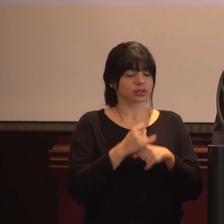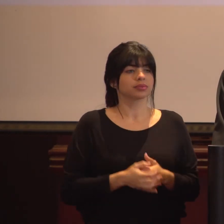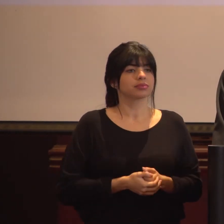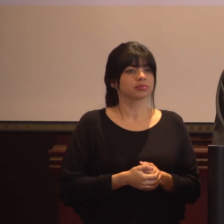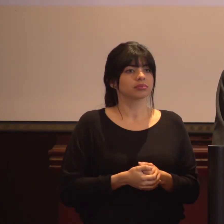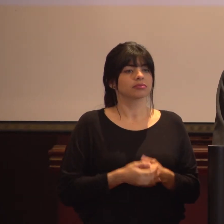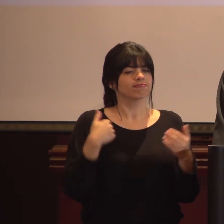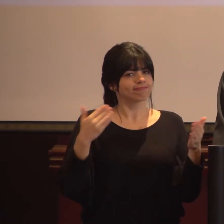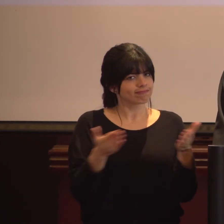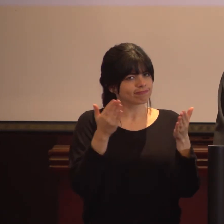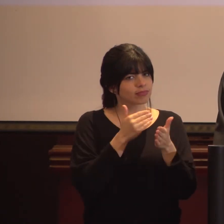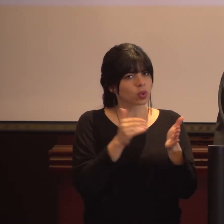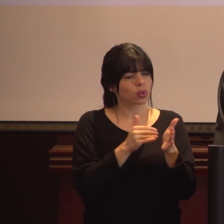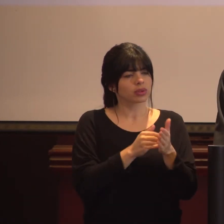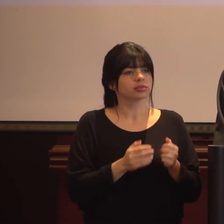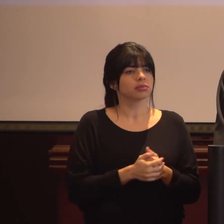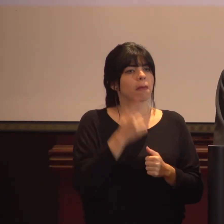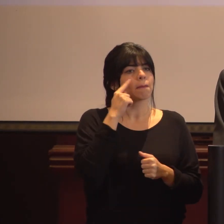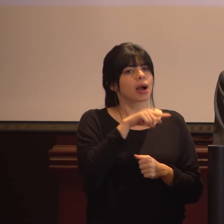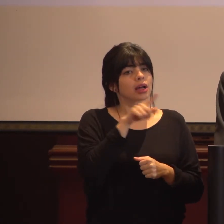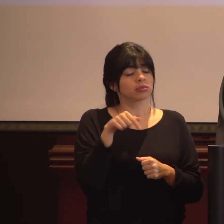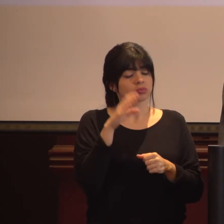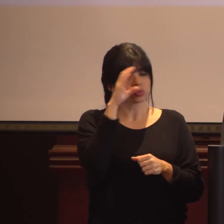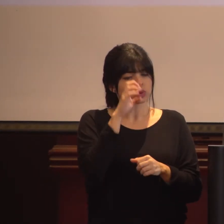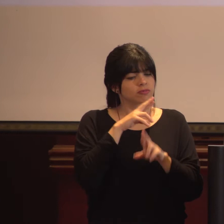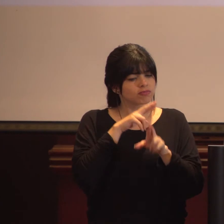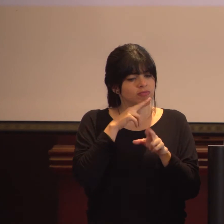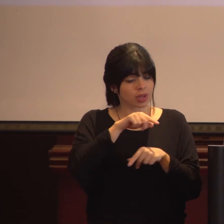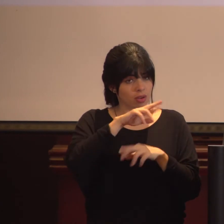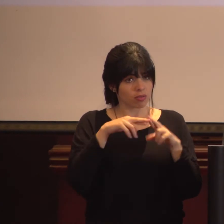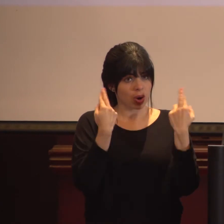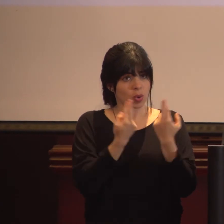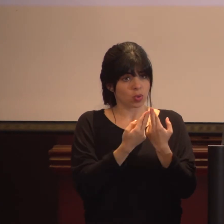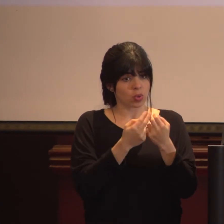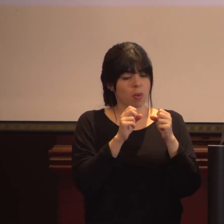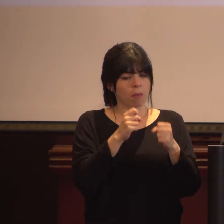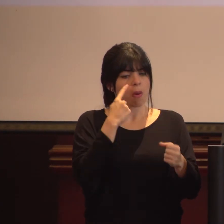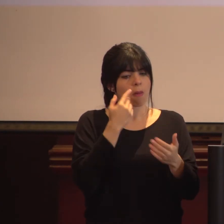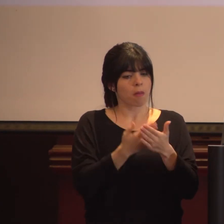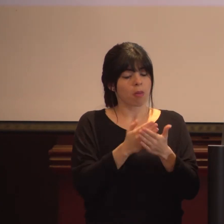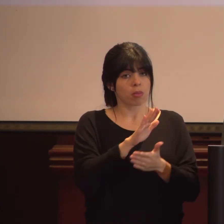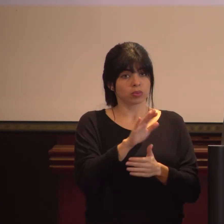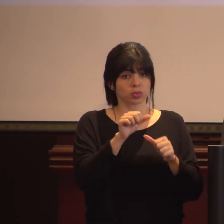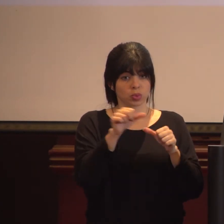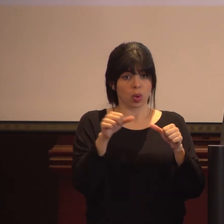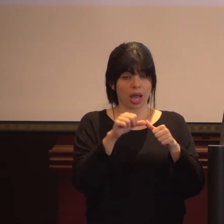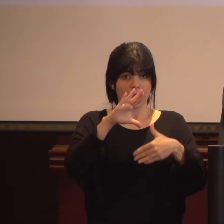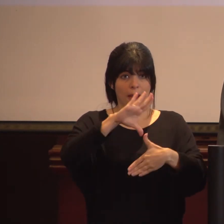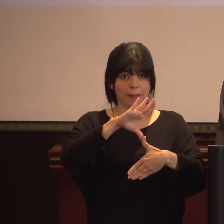les ánimo una vez más para que los resultados de esta reunión prueben que su región las